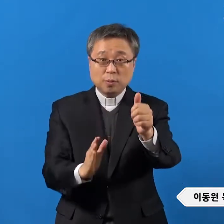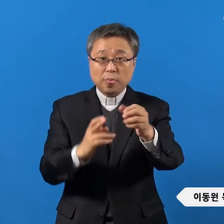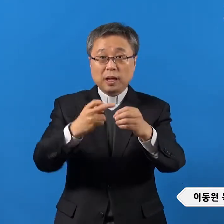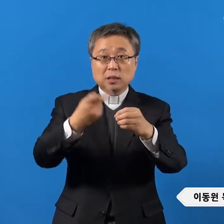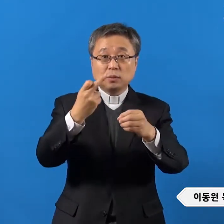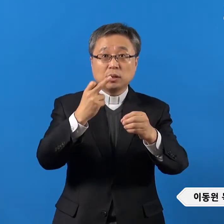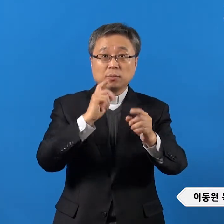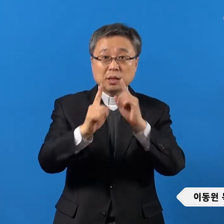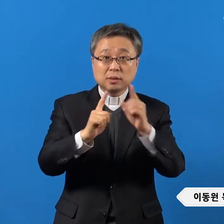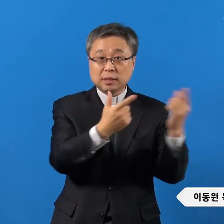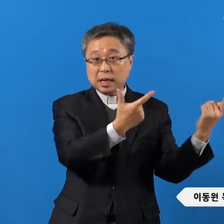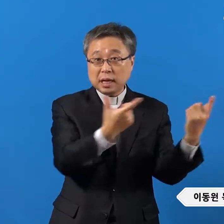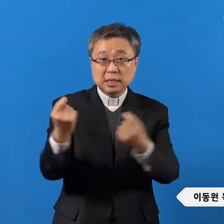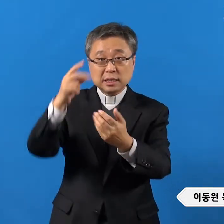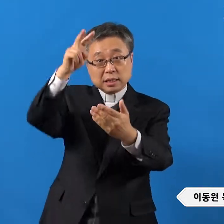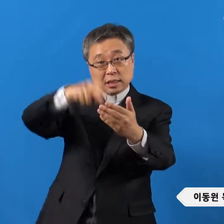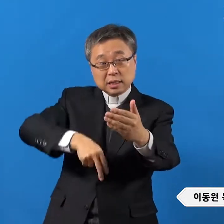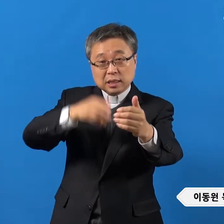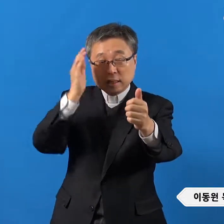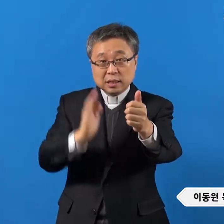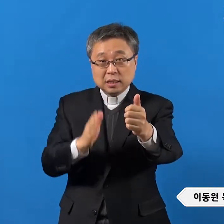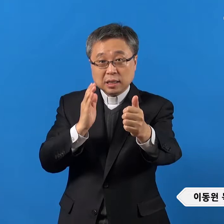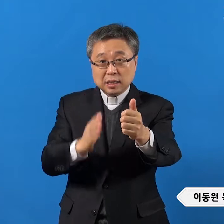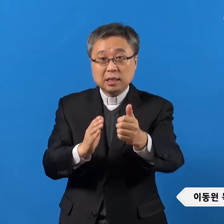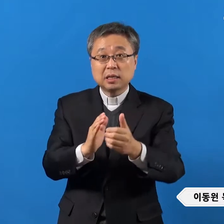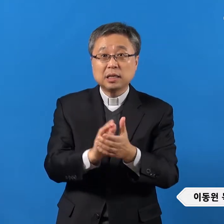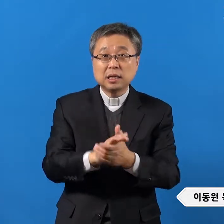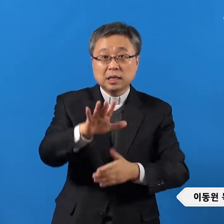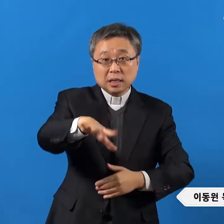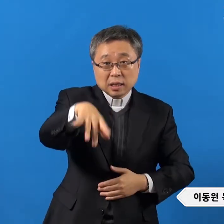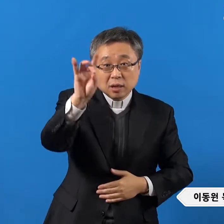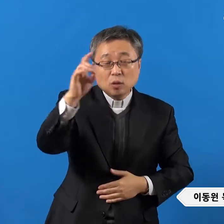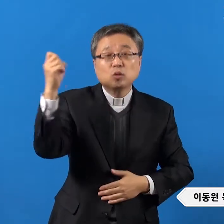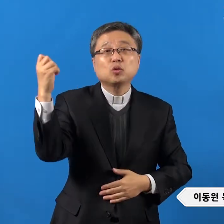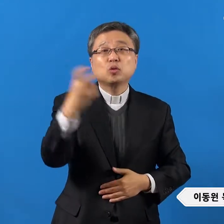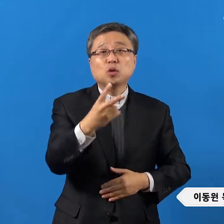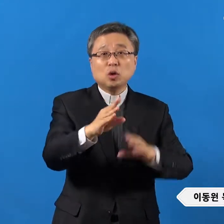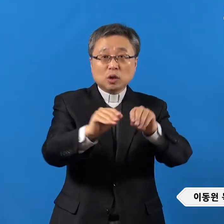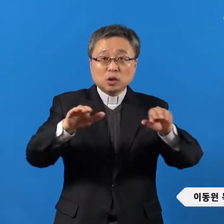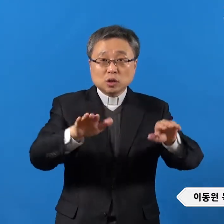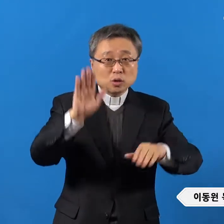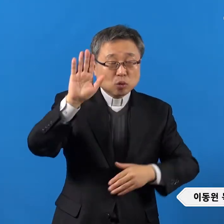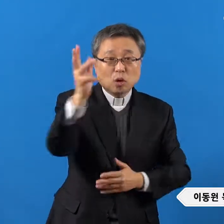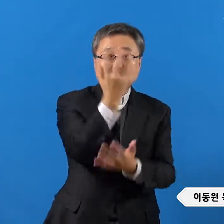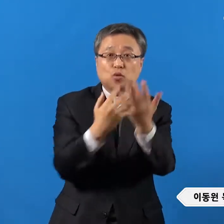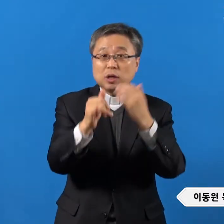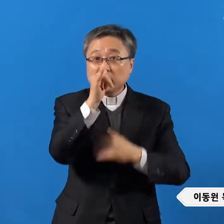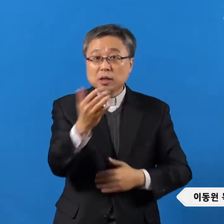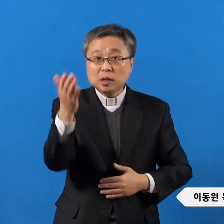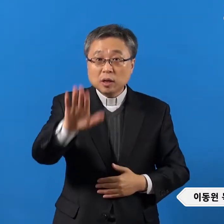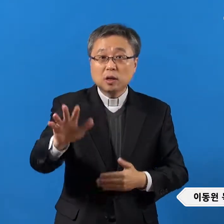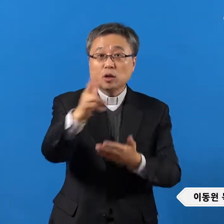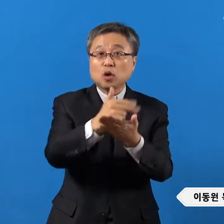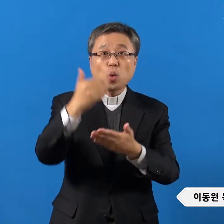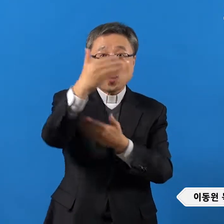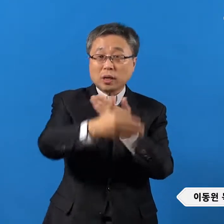말씀을 한번 다 같이 읽겠습니다. 한 번 더 읽습니다. 시작. 또 지진 후에 불이 있으나 여호와께서